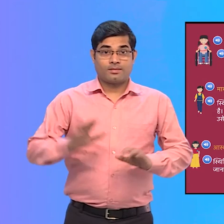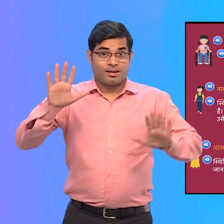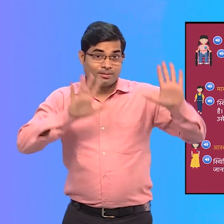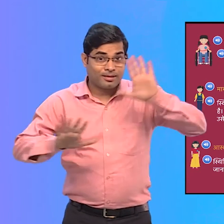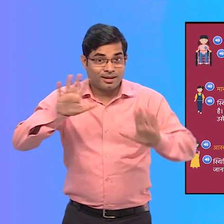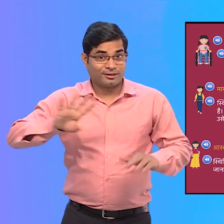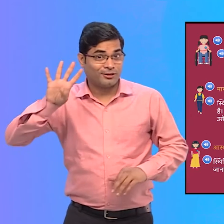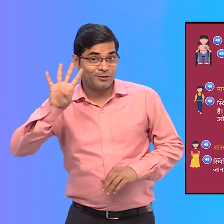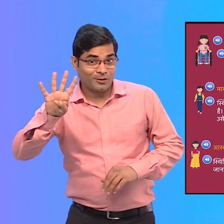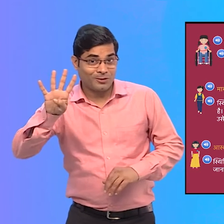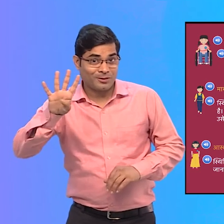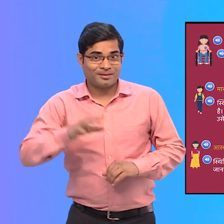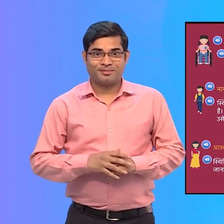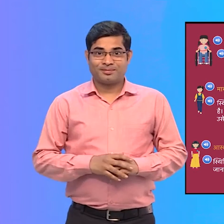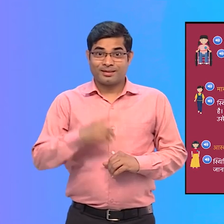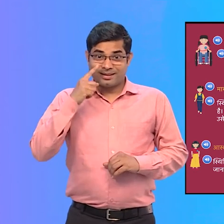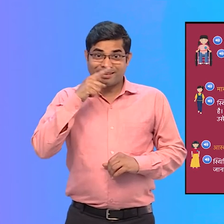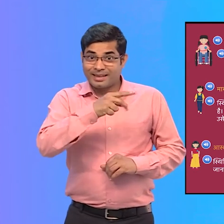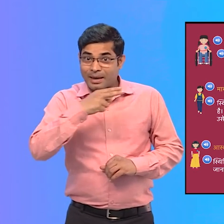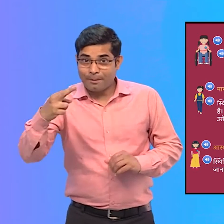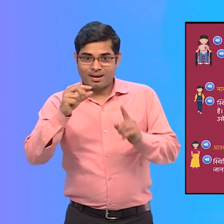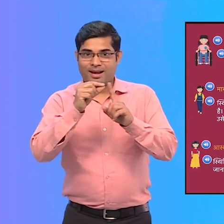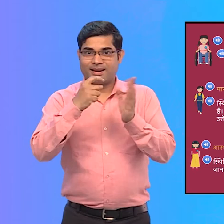कि चरित्र 4 मेरे प्रिय है